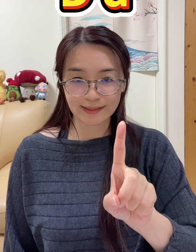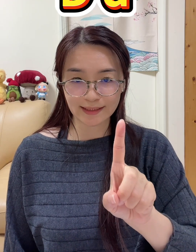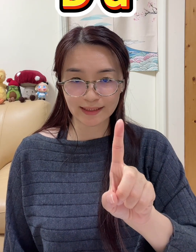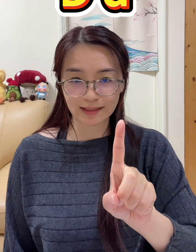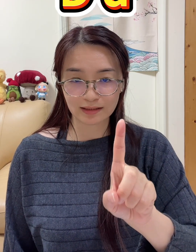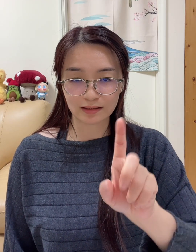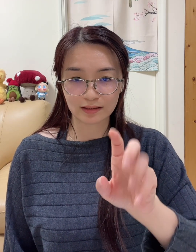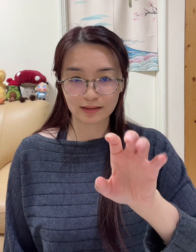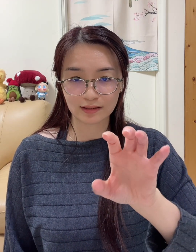D